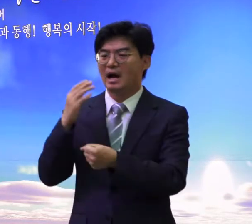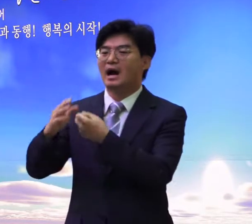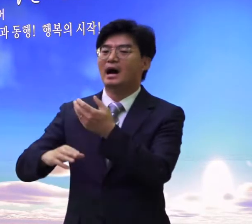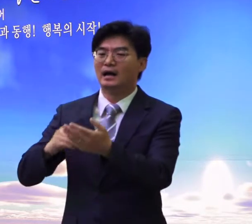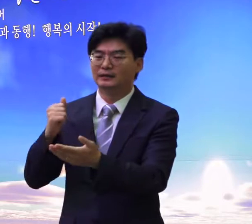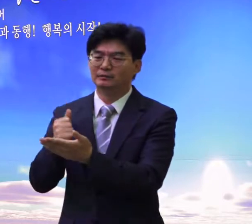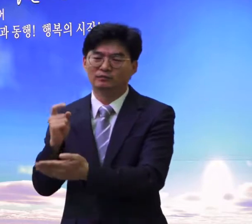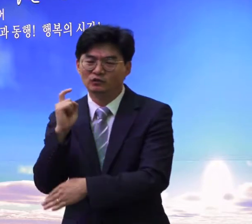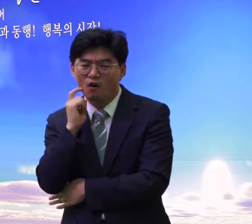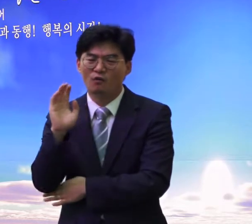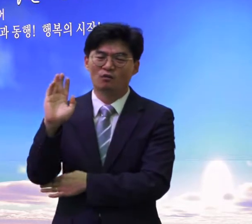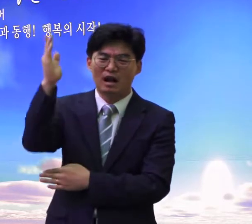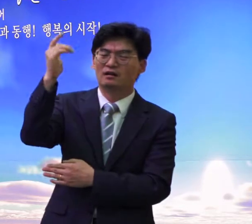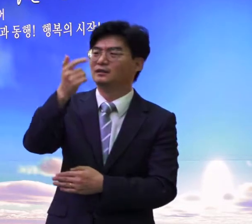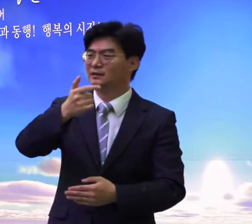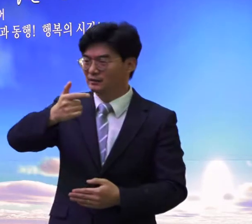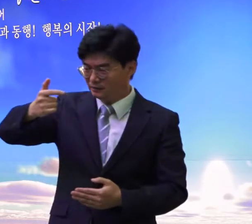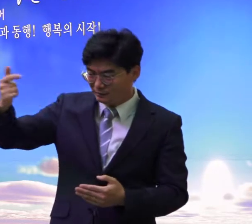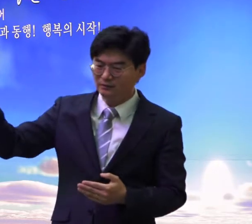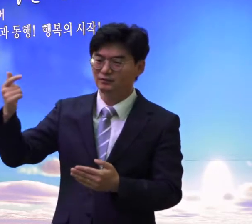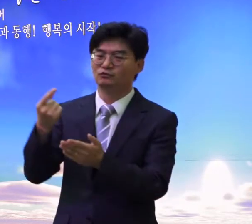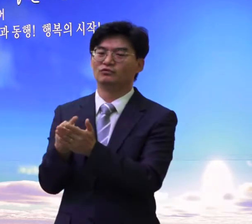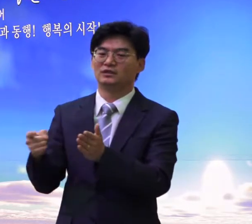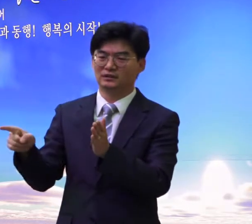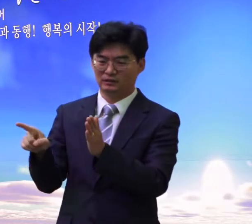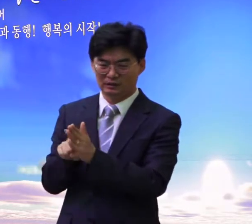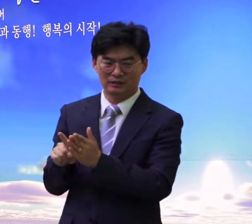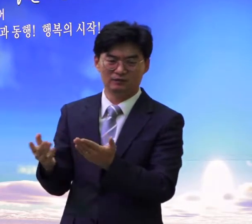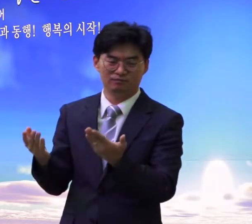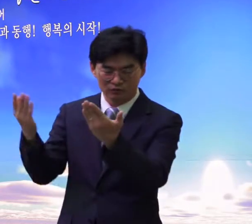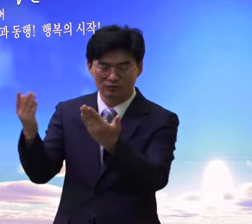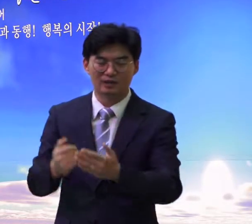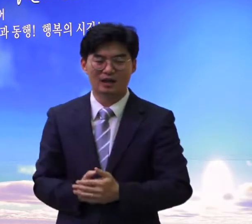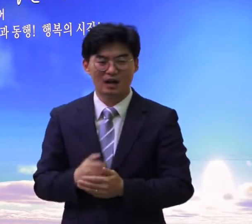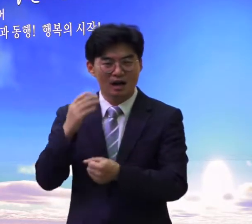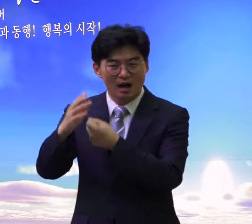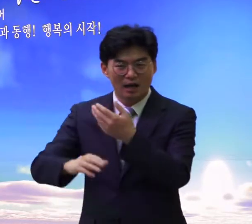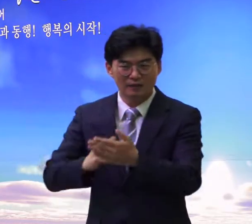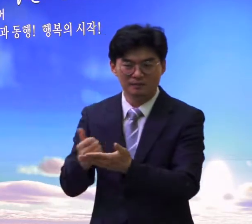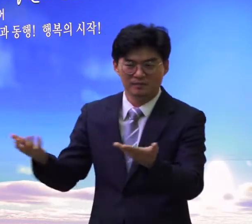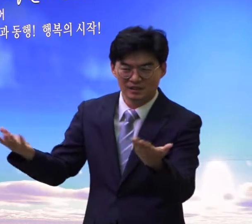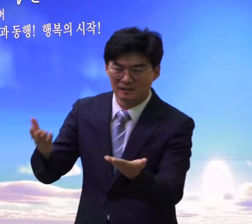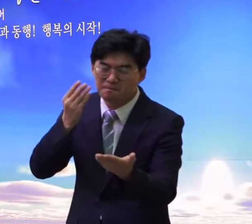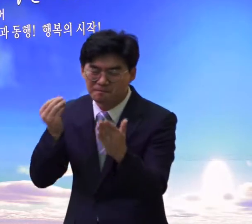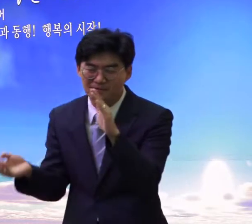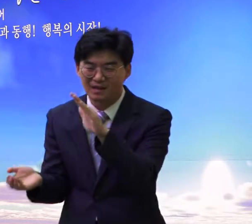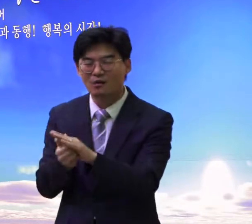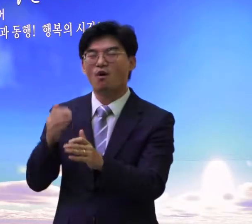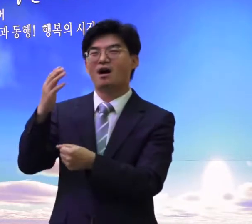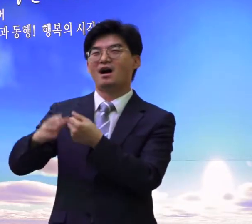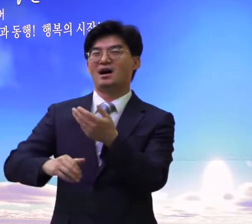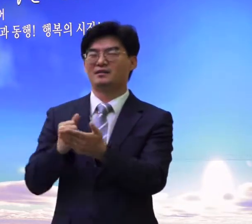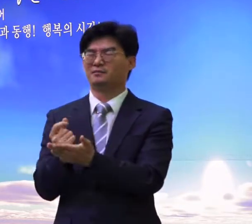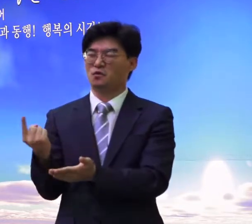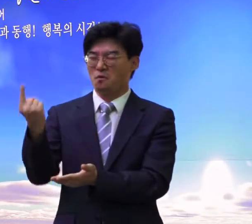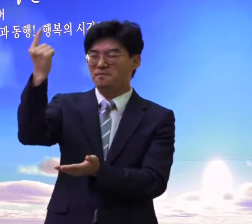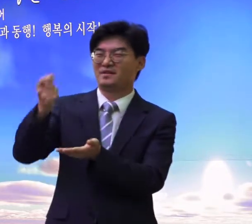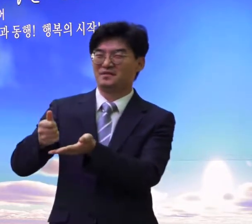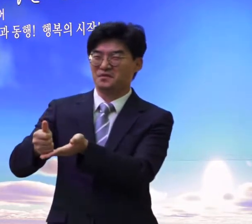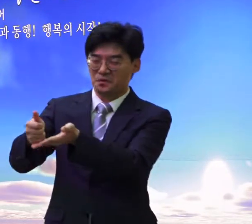않았습니다. 하나님의 영광을 위해서, 하나님의 하나님 되시고 하나님이 내 삶에 역사하시고 하나님이 높이